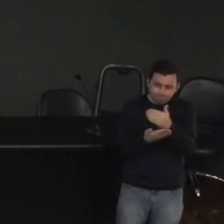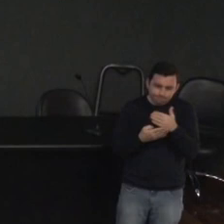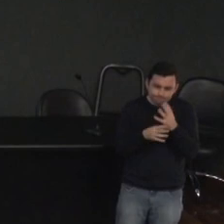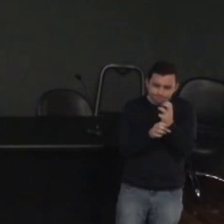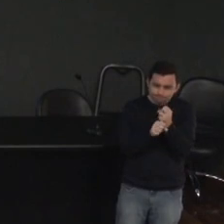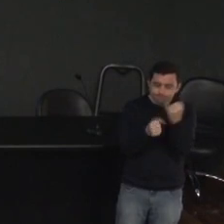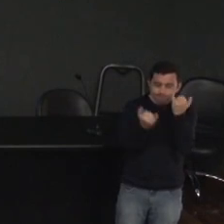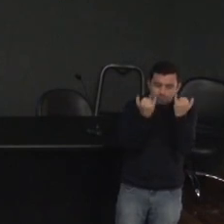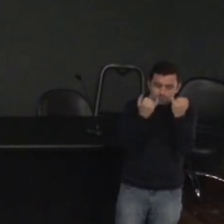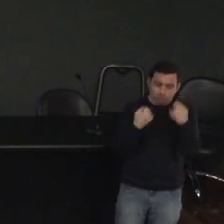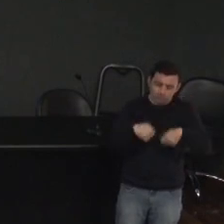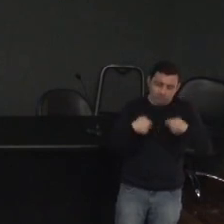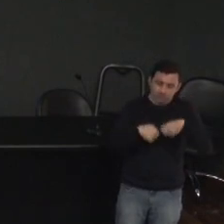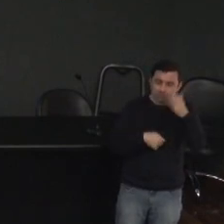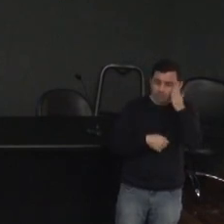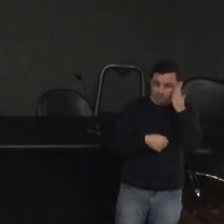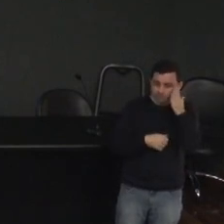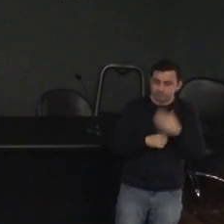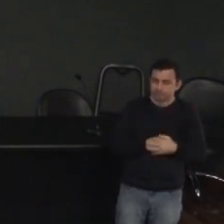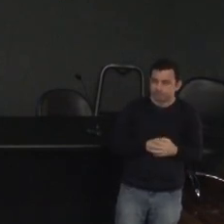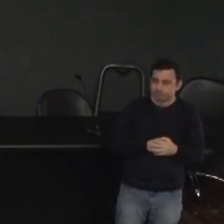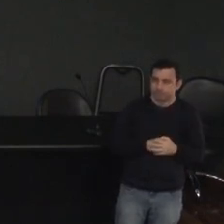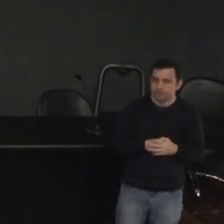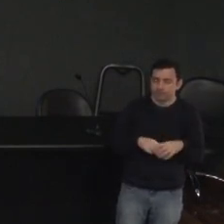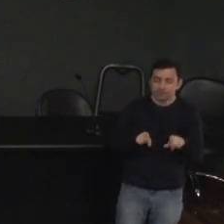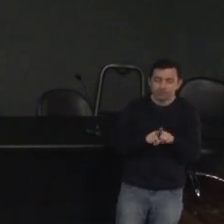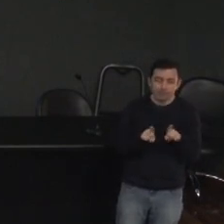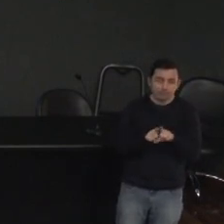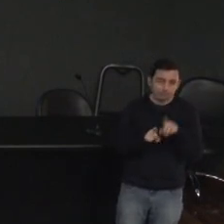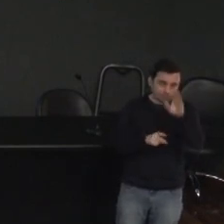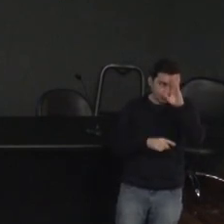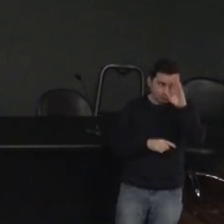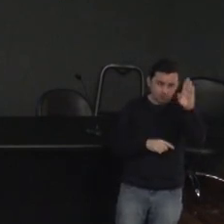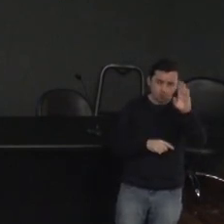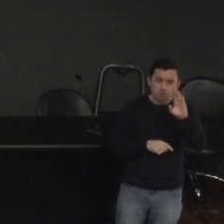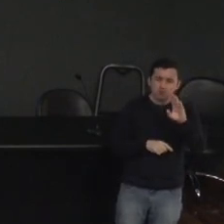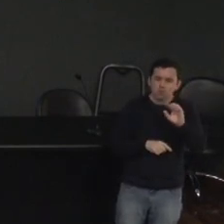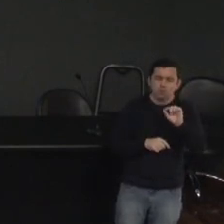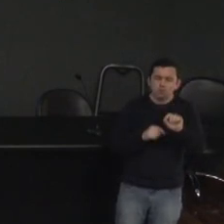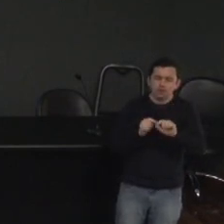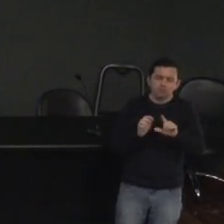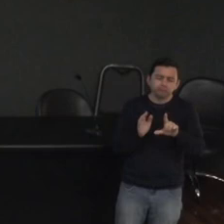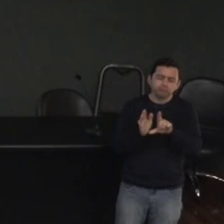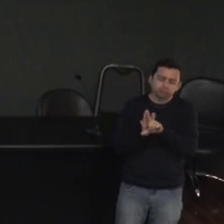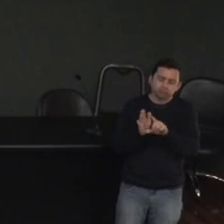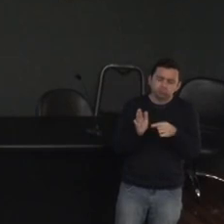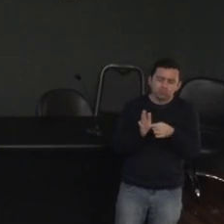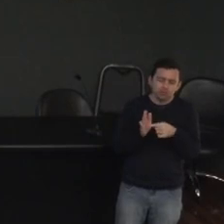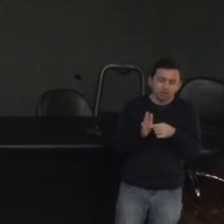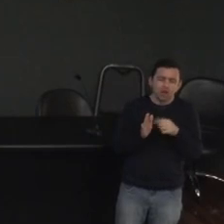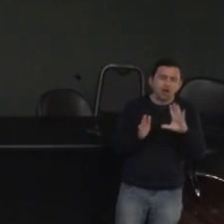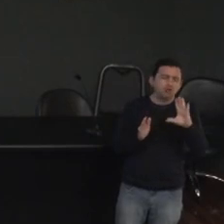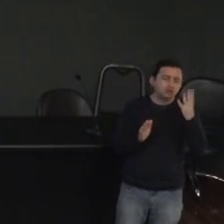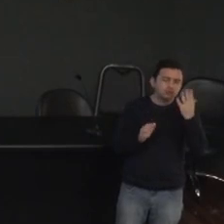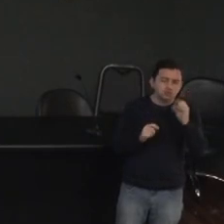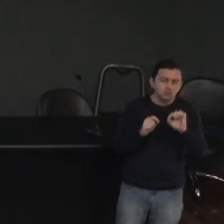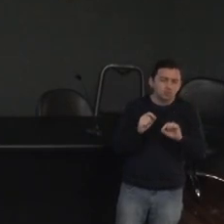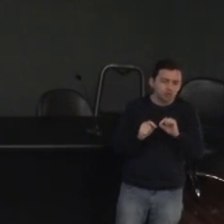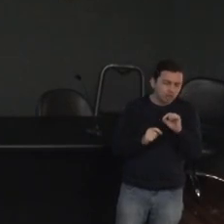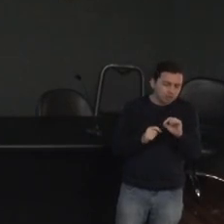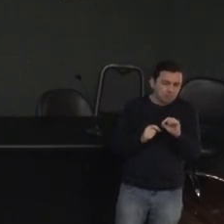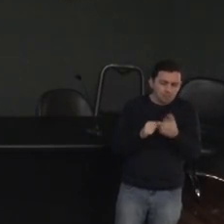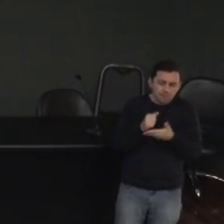todas as informações sobre o dado né E principalmente a base legal a que cidade está afeta por ser em base legal